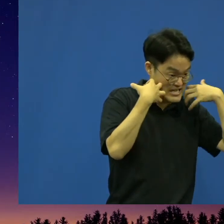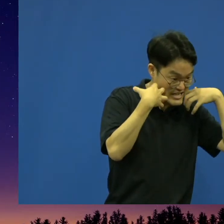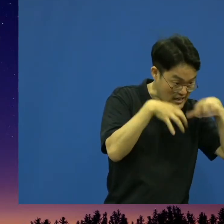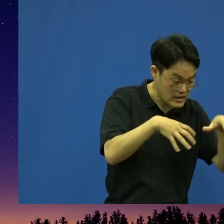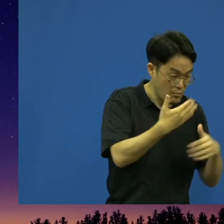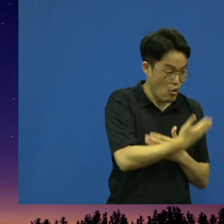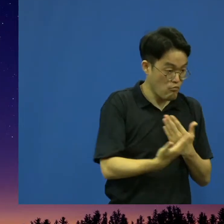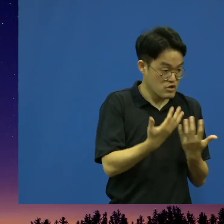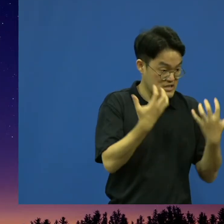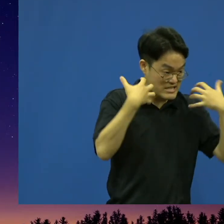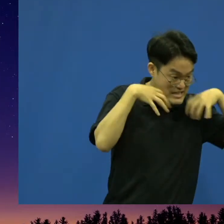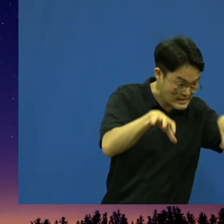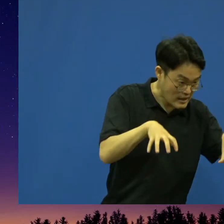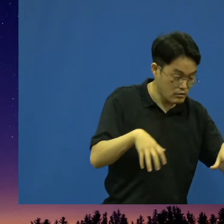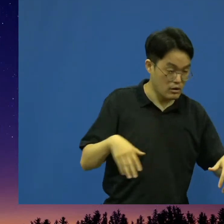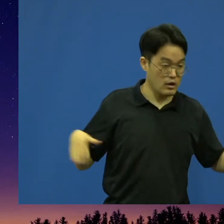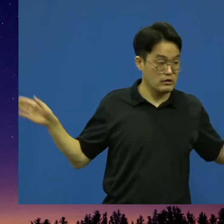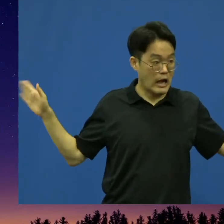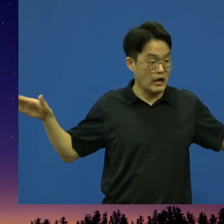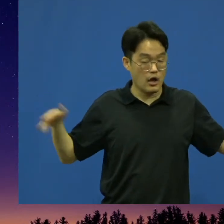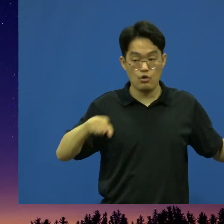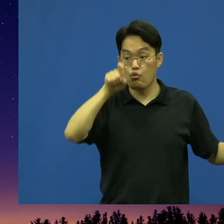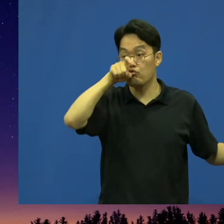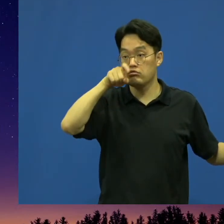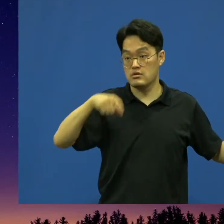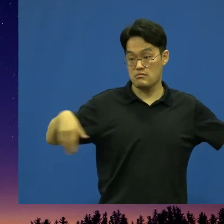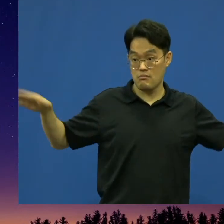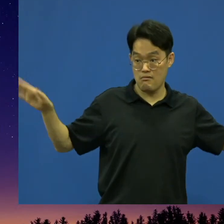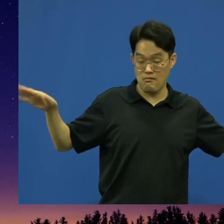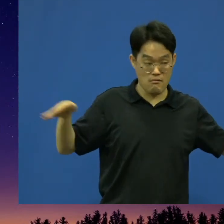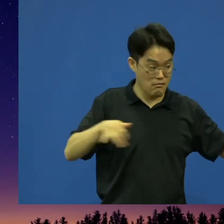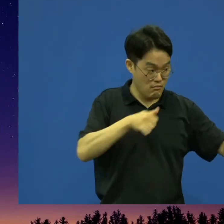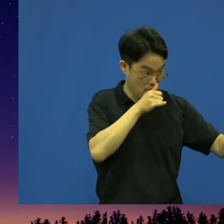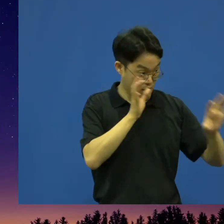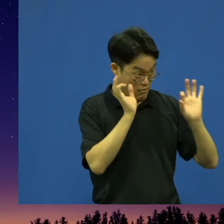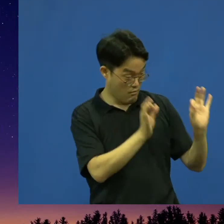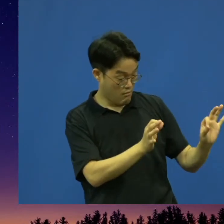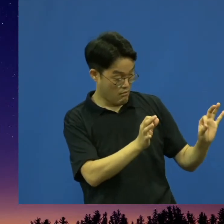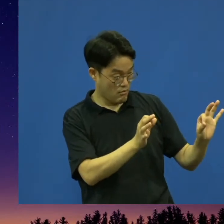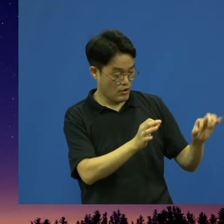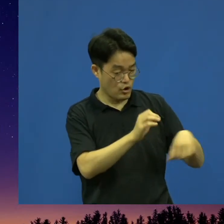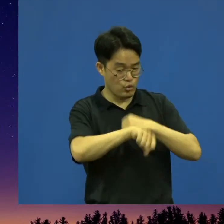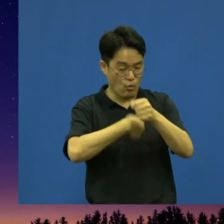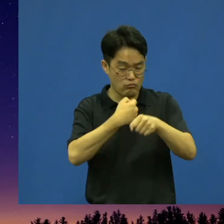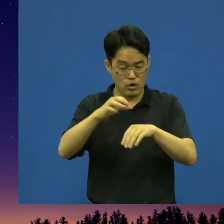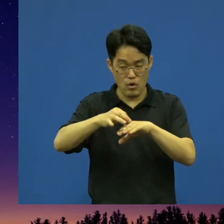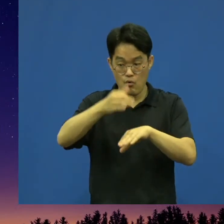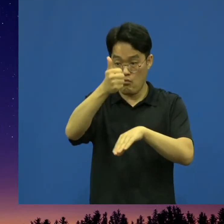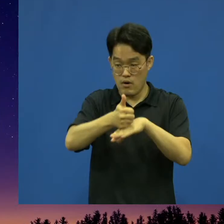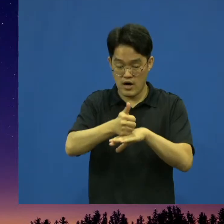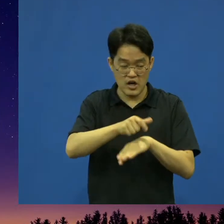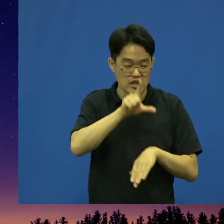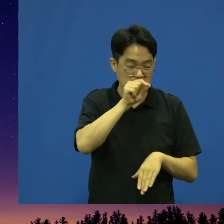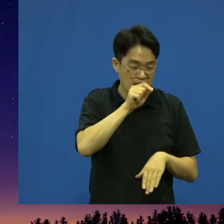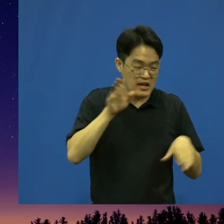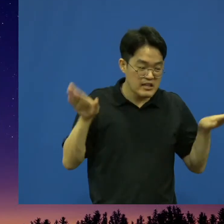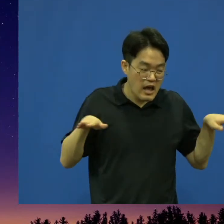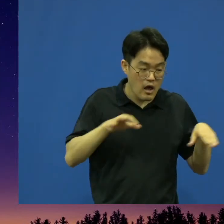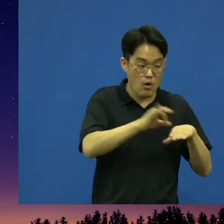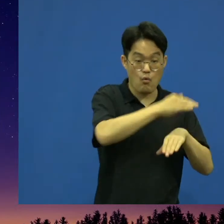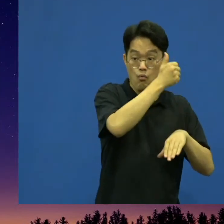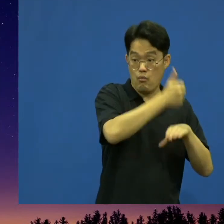존재하는, 짐승의 왕인 사자와 새들의 왕인 독수리를 상징하는